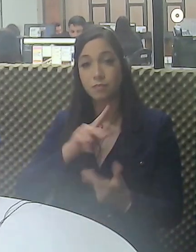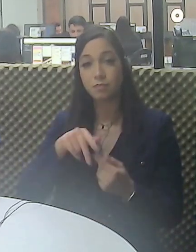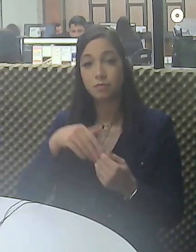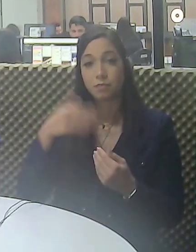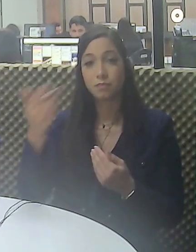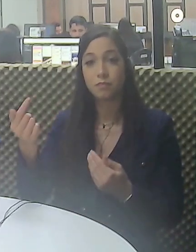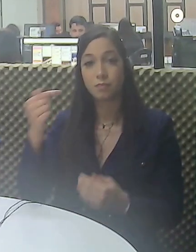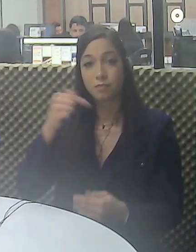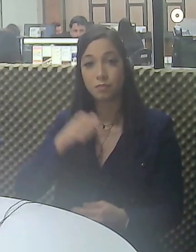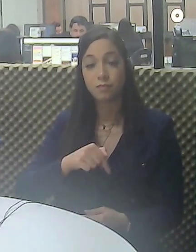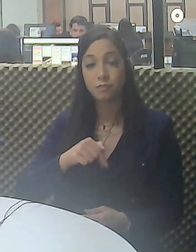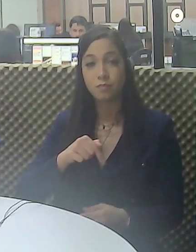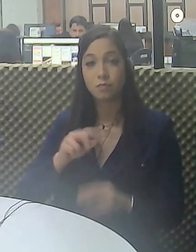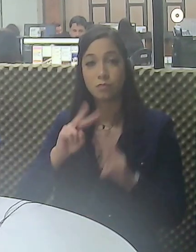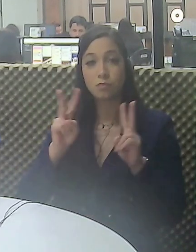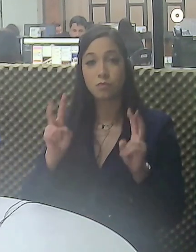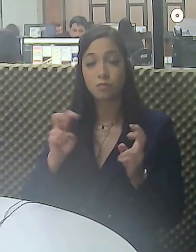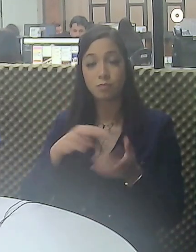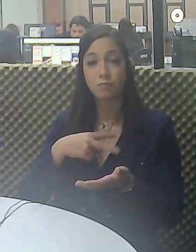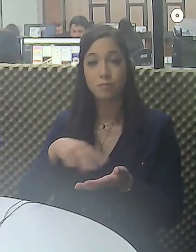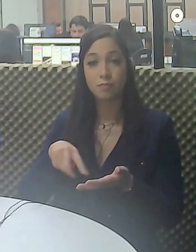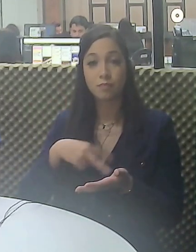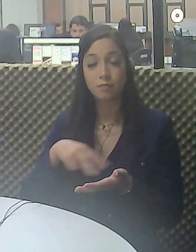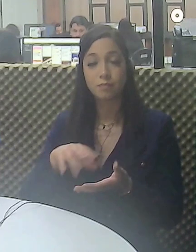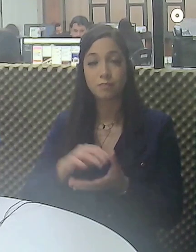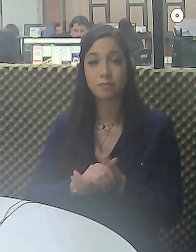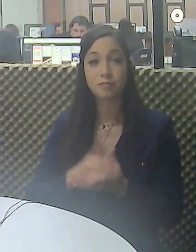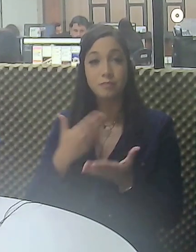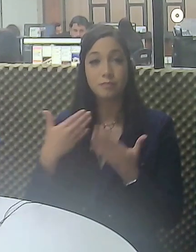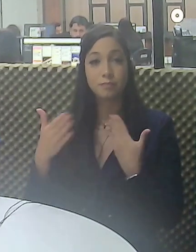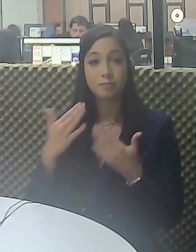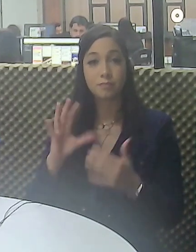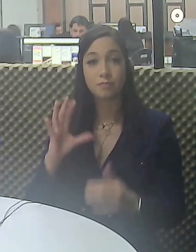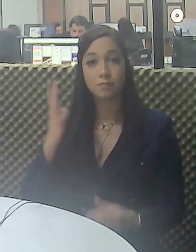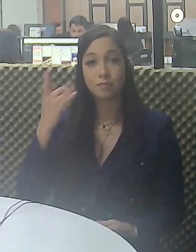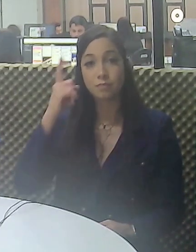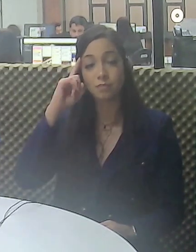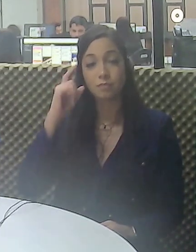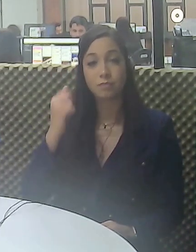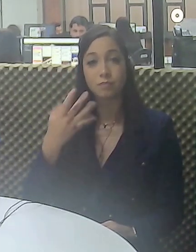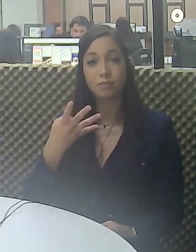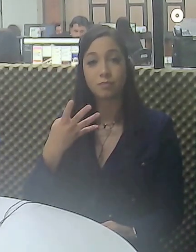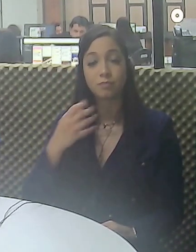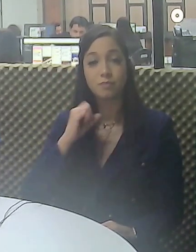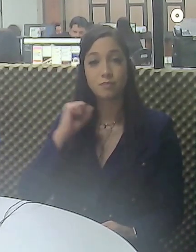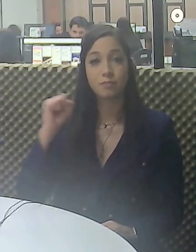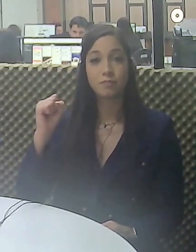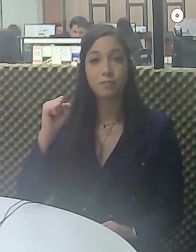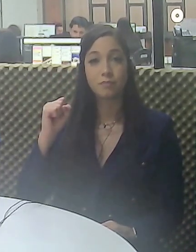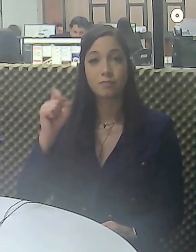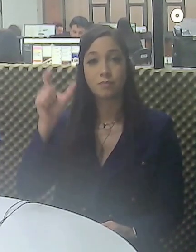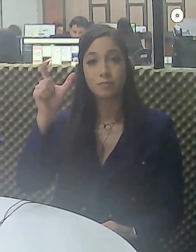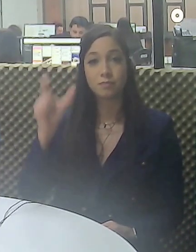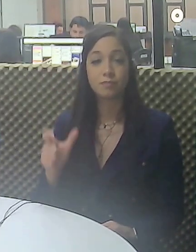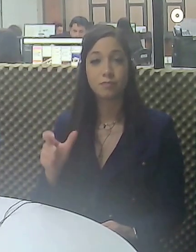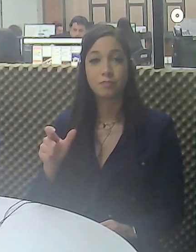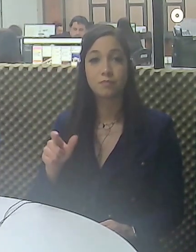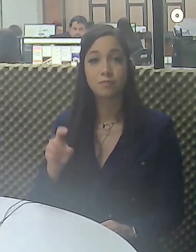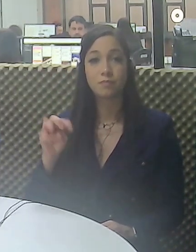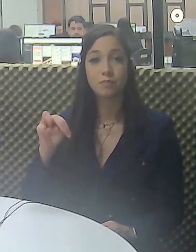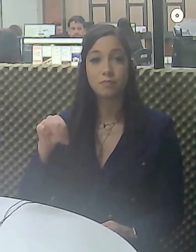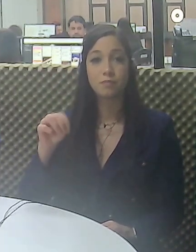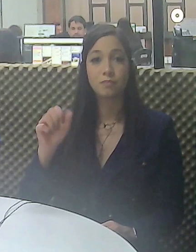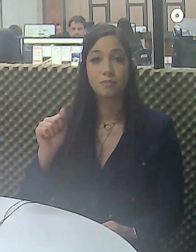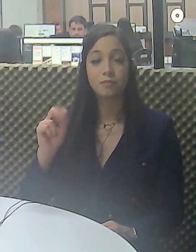para dialogar sobre o universo da dança. O bate-papo acontecerá no dia 14 de abril e terá a bailarina e pesquisadora